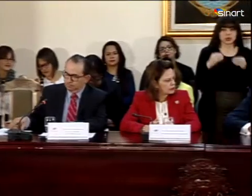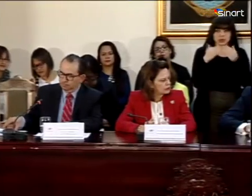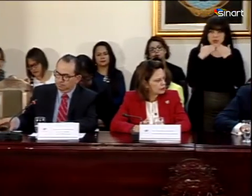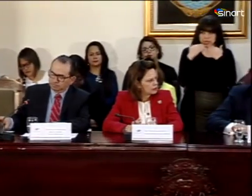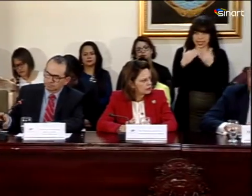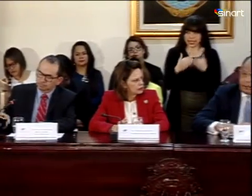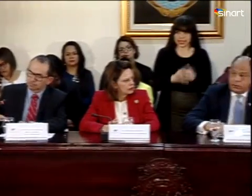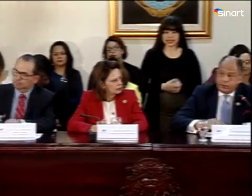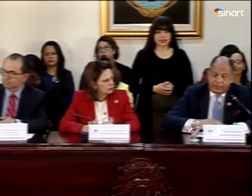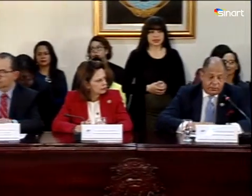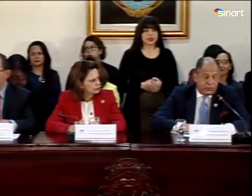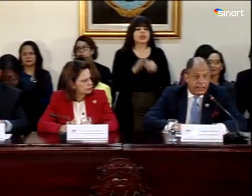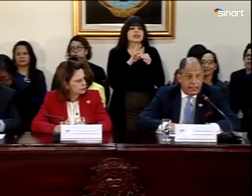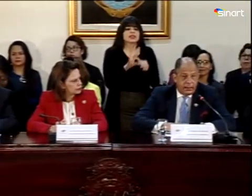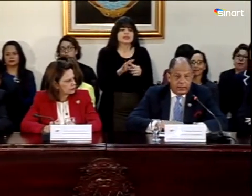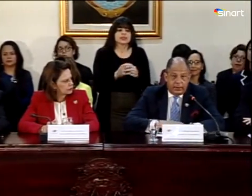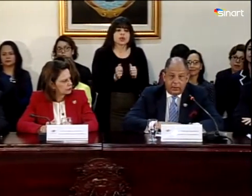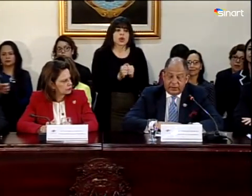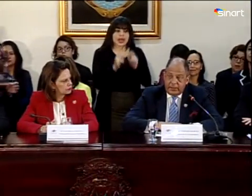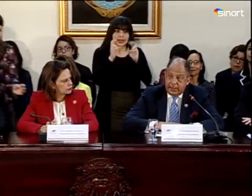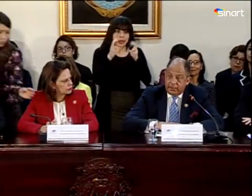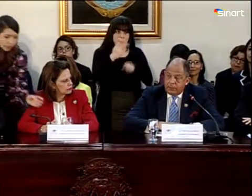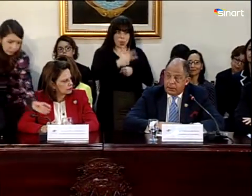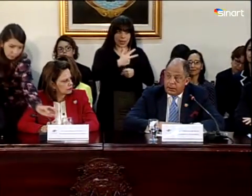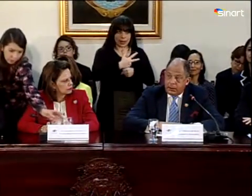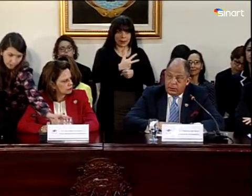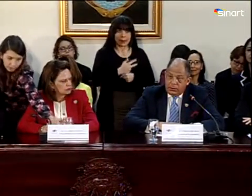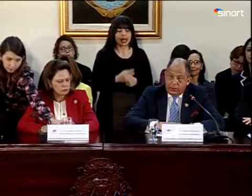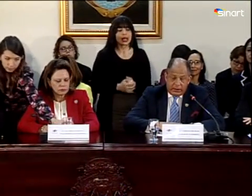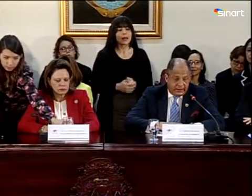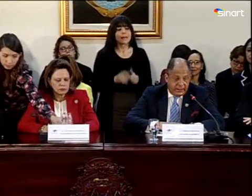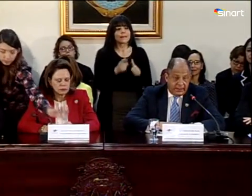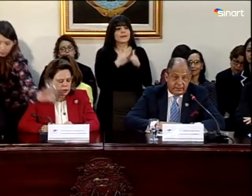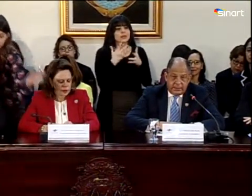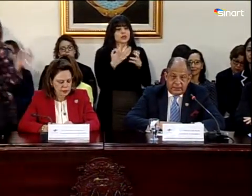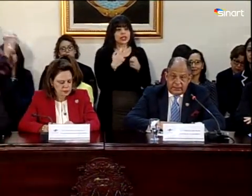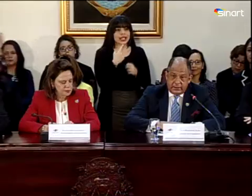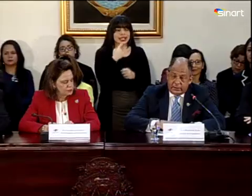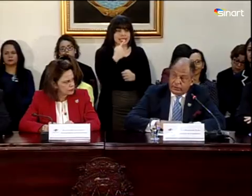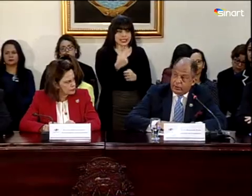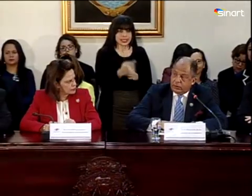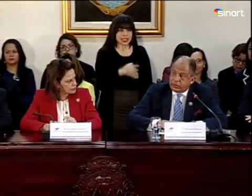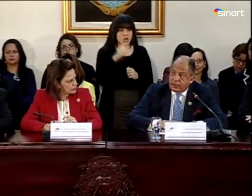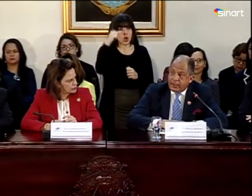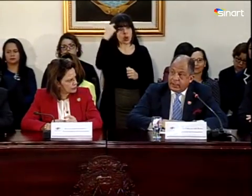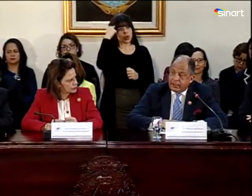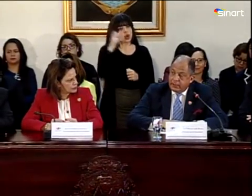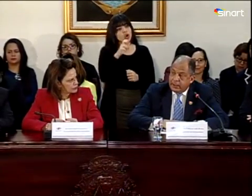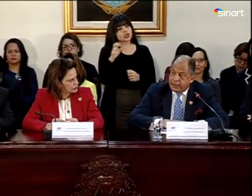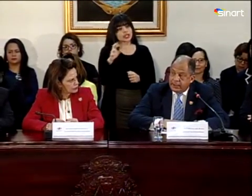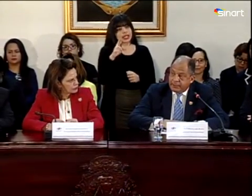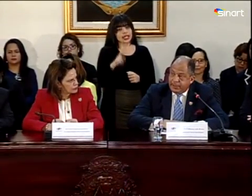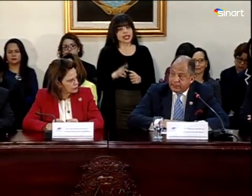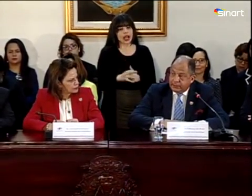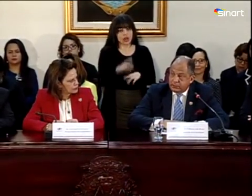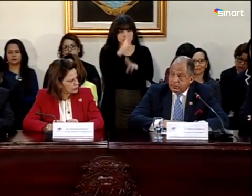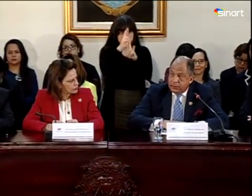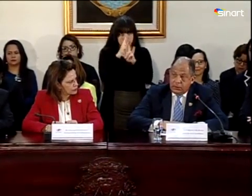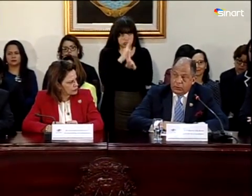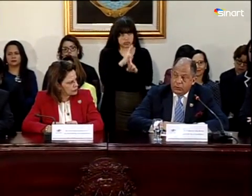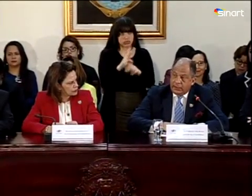Muchas gracias. Con respecto al tema de Guatemala, lo primero que quisiera decir es que el gobierno de Costa Rica